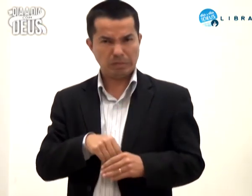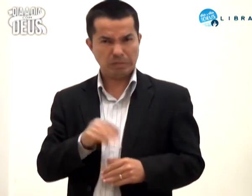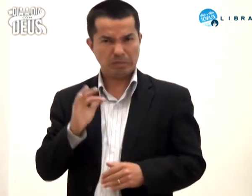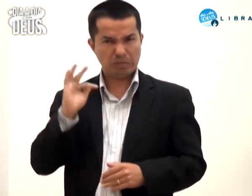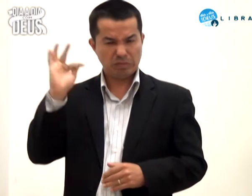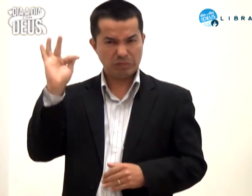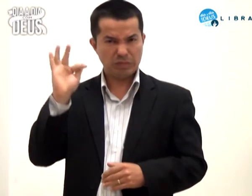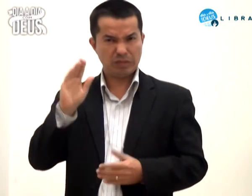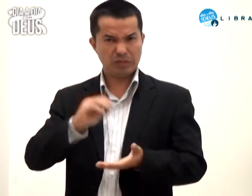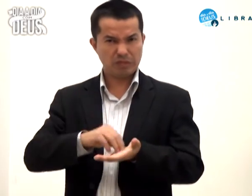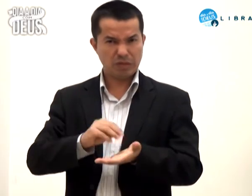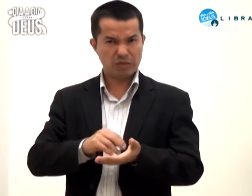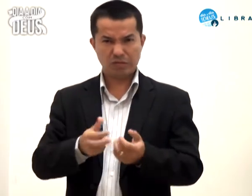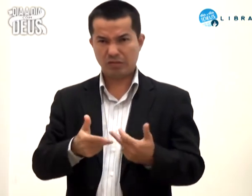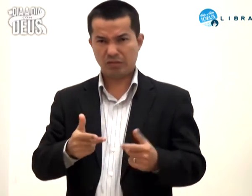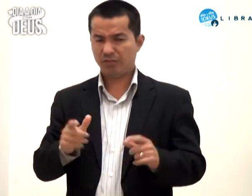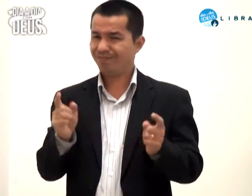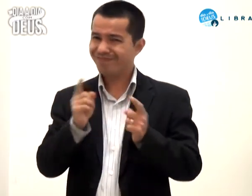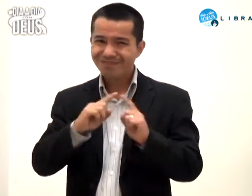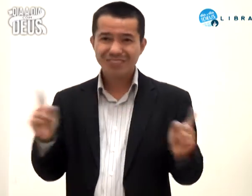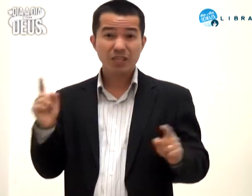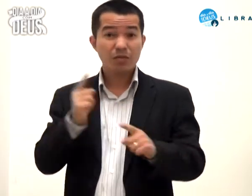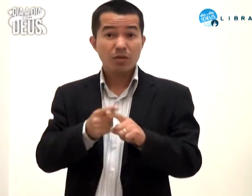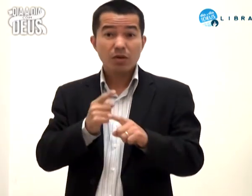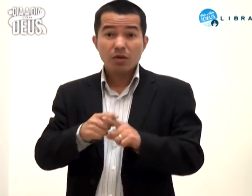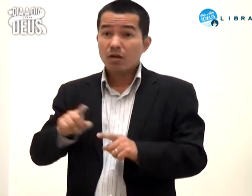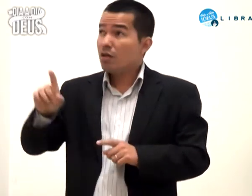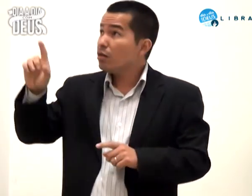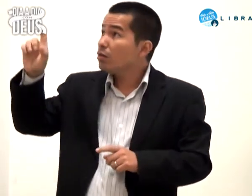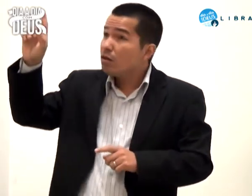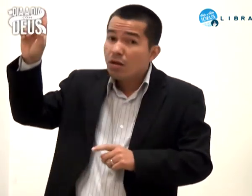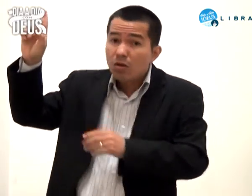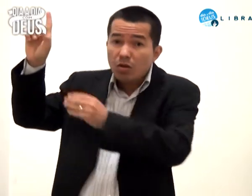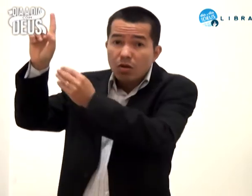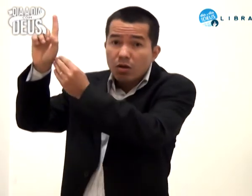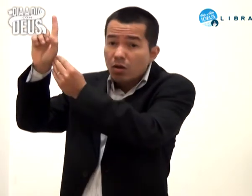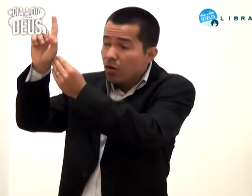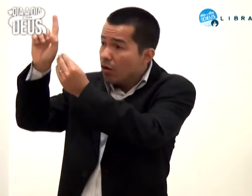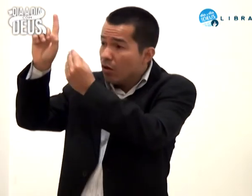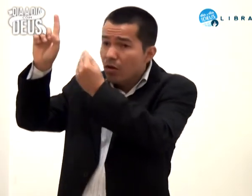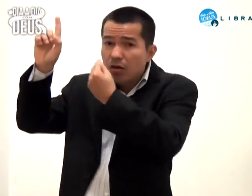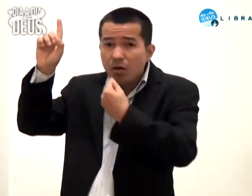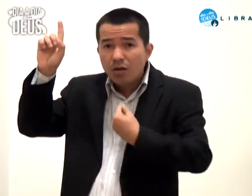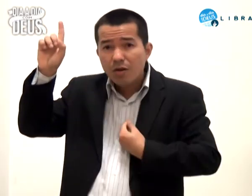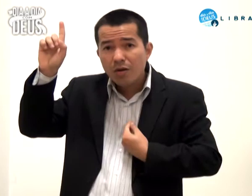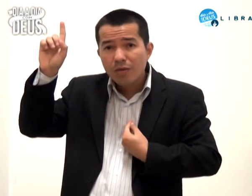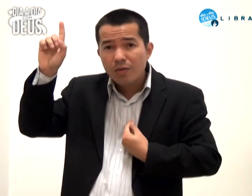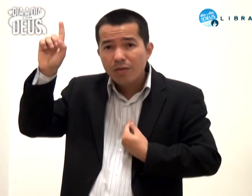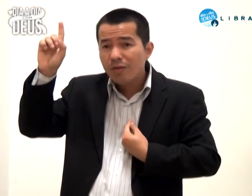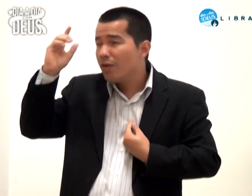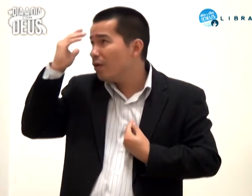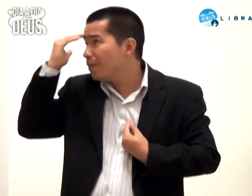de que vai faltar. Porque o mesmo Deus que me deu